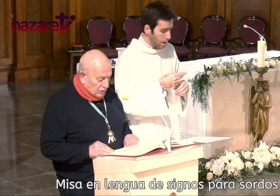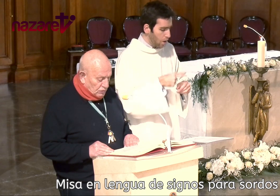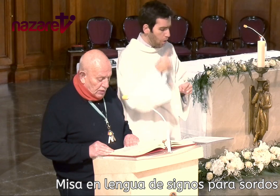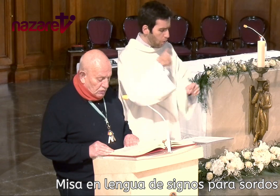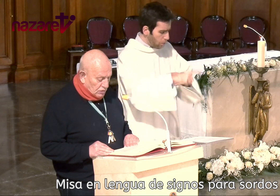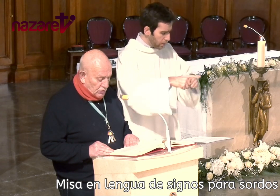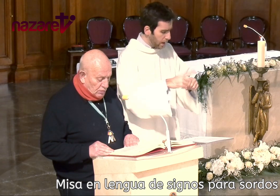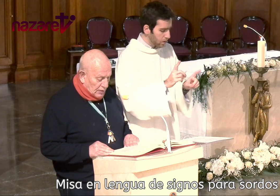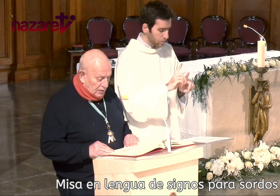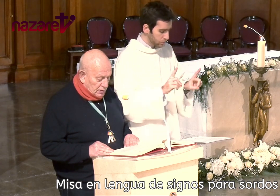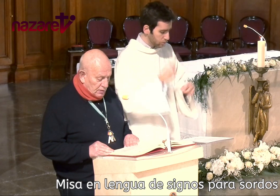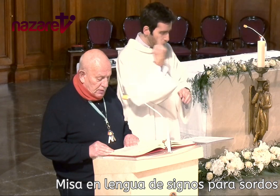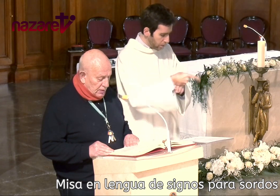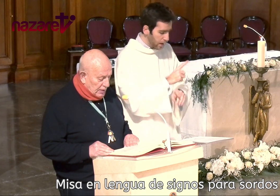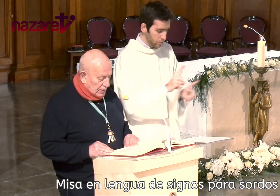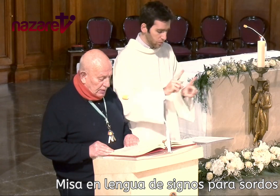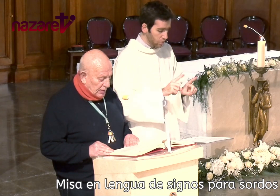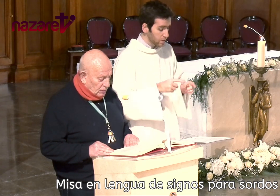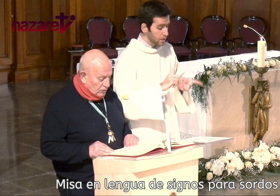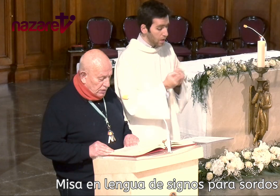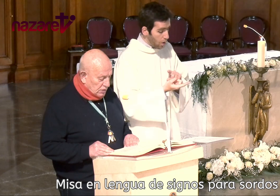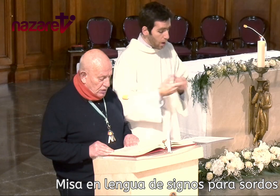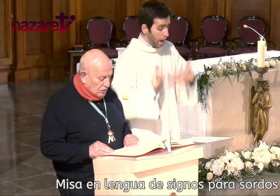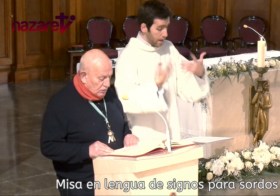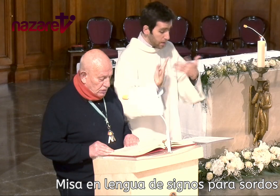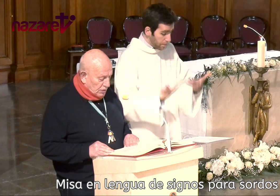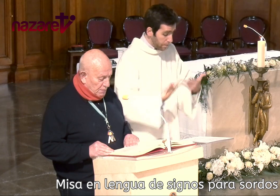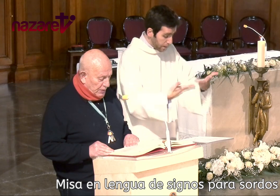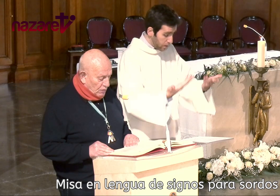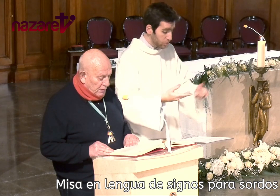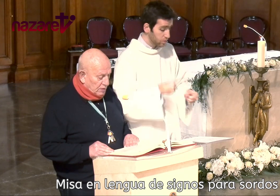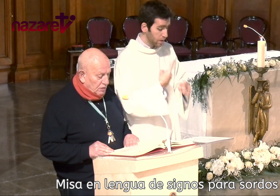es una cosa en hombre y al trato con el señor sin preocupaciones